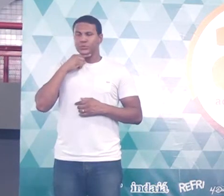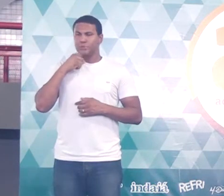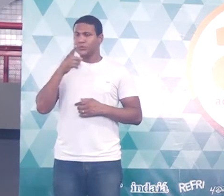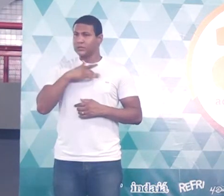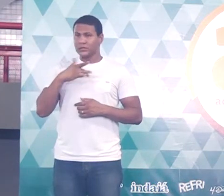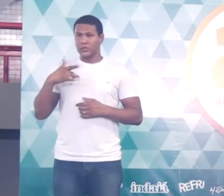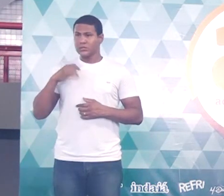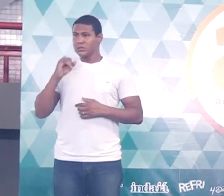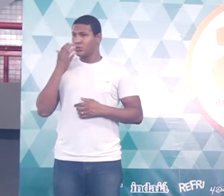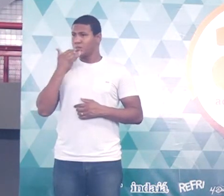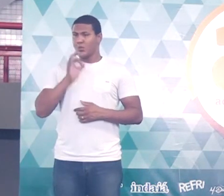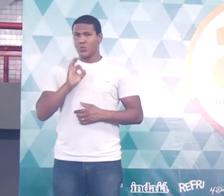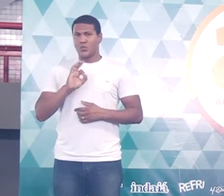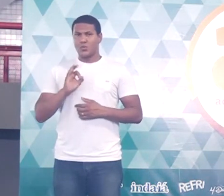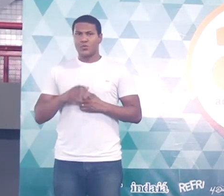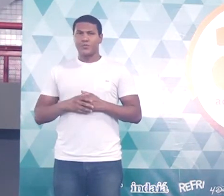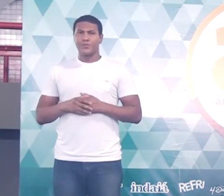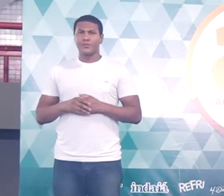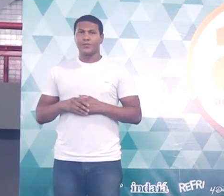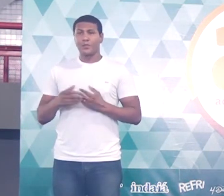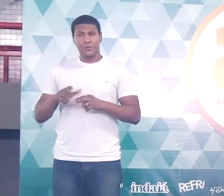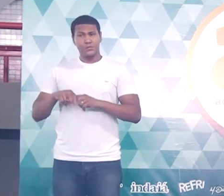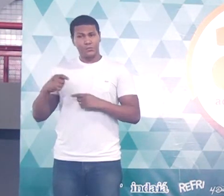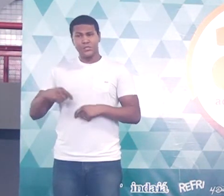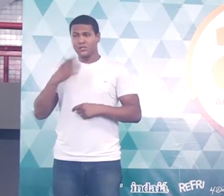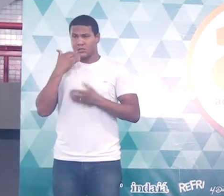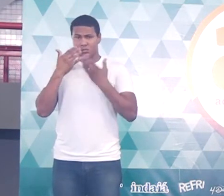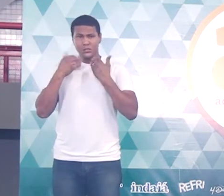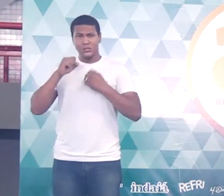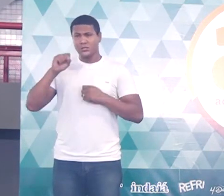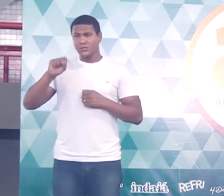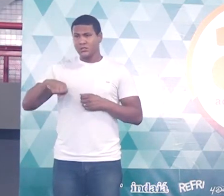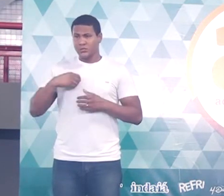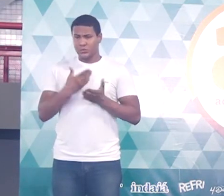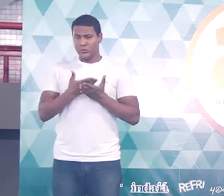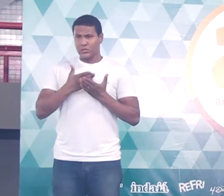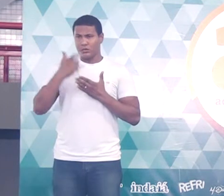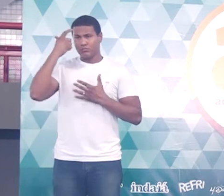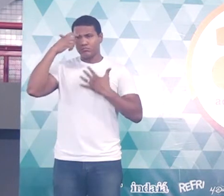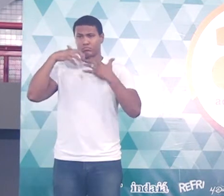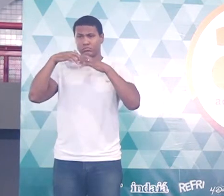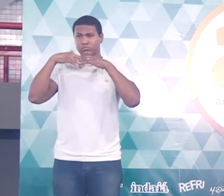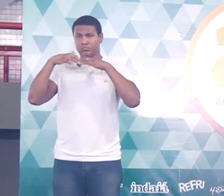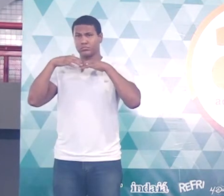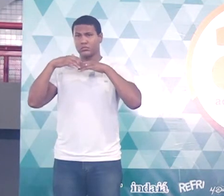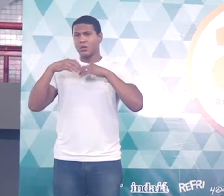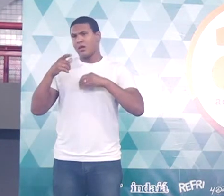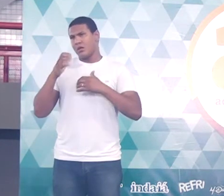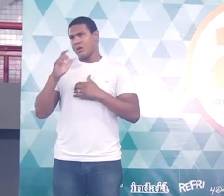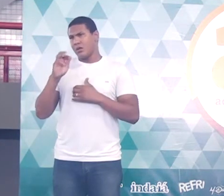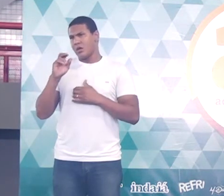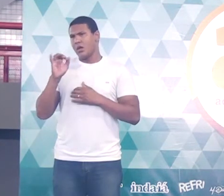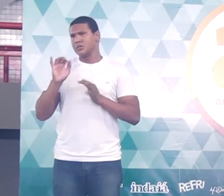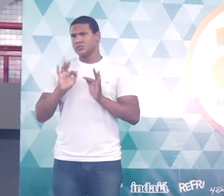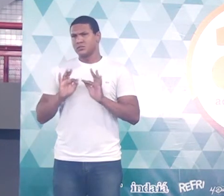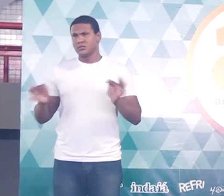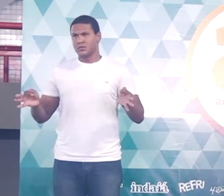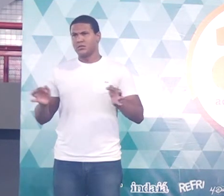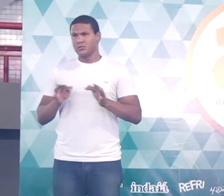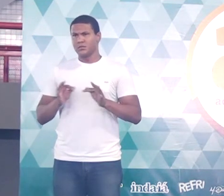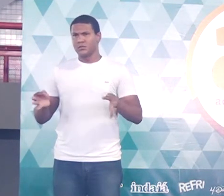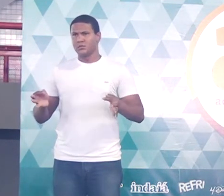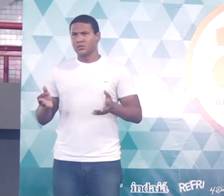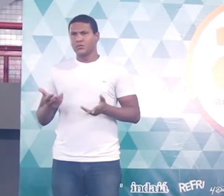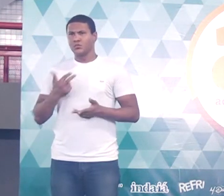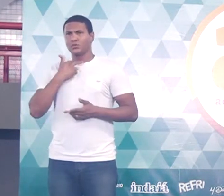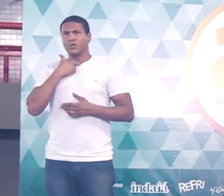pé. Então, você tem que se alimentar para estudar, sim. Claro que você tem que se alimentar de forma tranquila, né? A gente